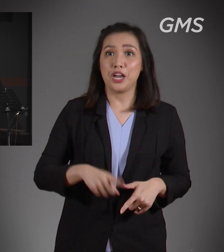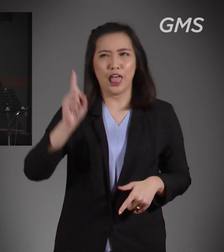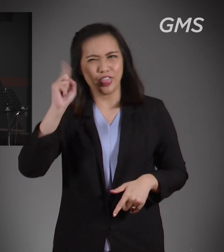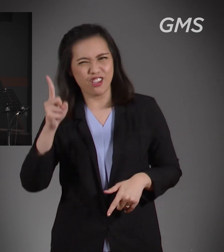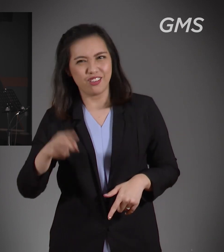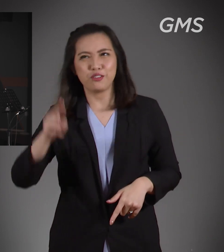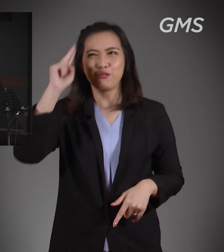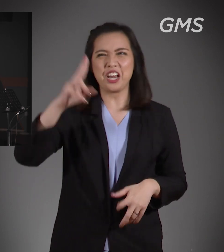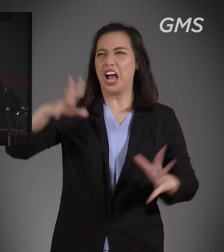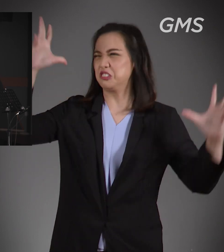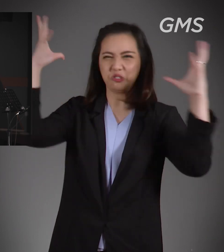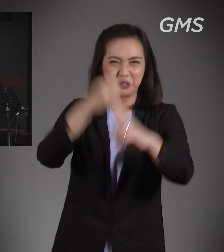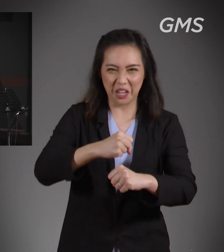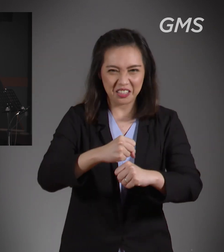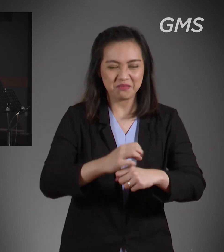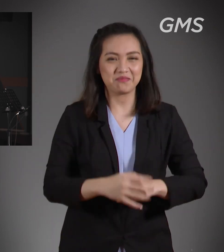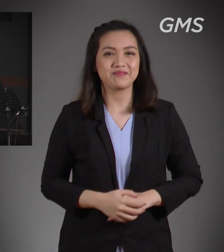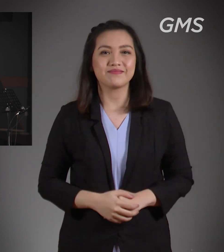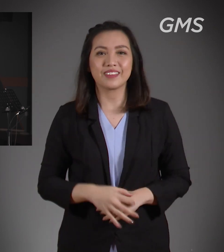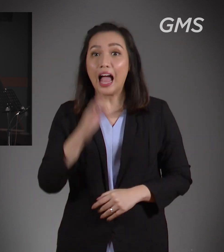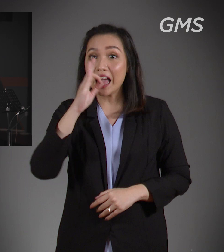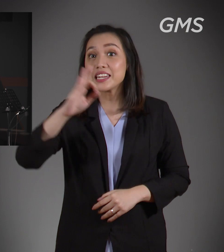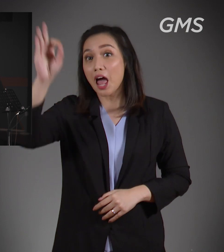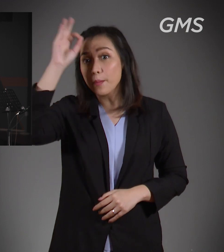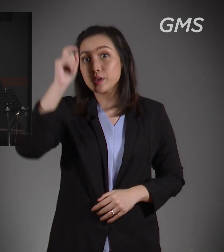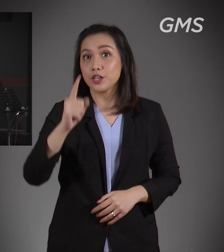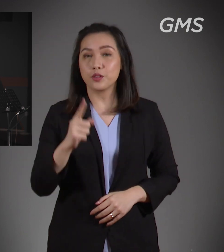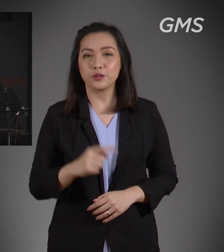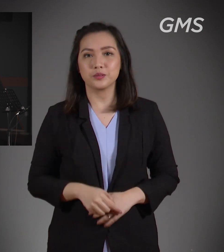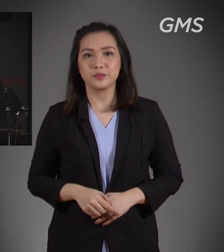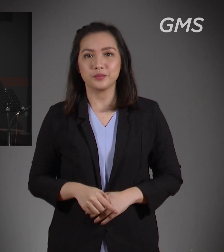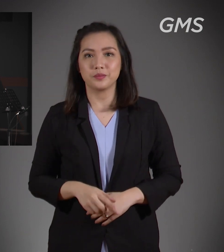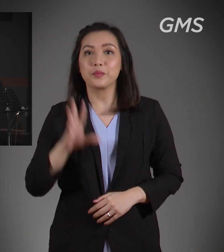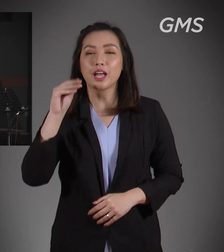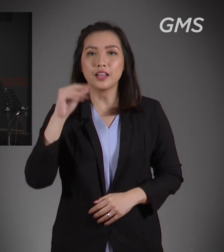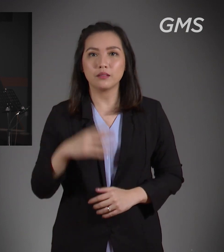salah satu. Nabi Semaya berkata, choose today.